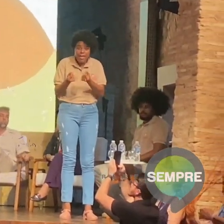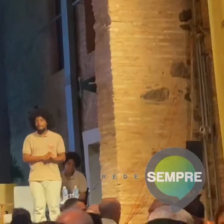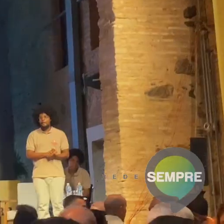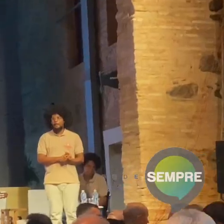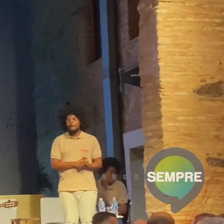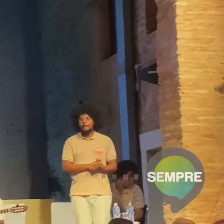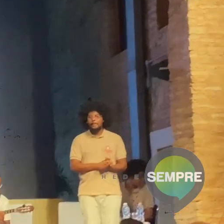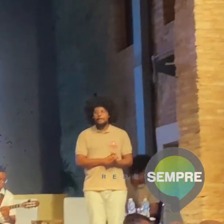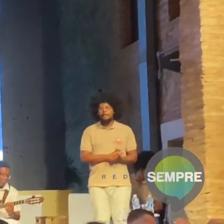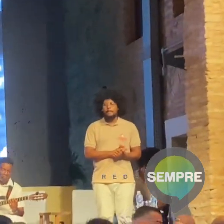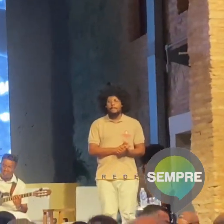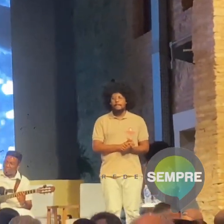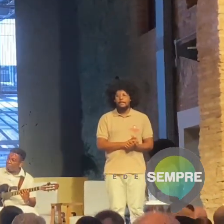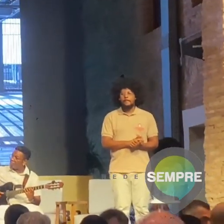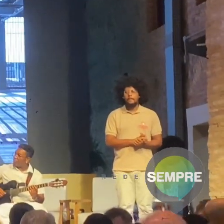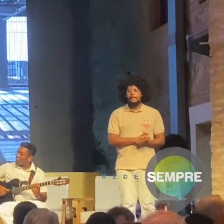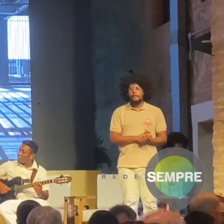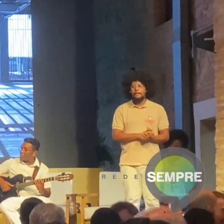oportunidades.